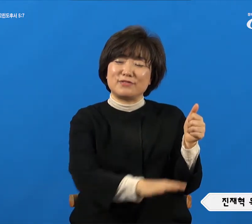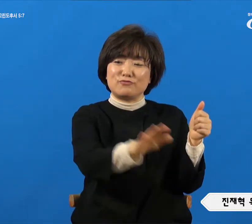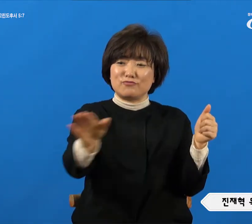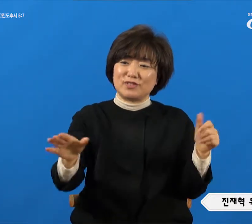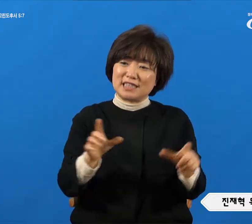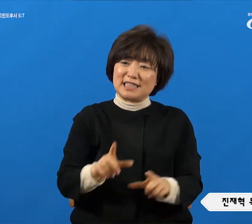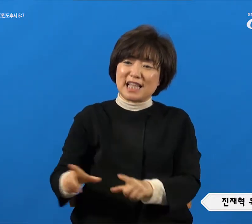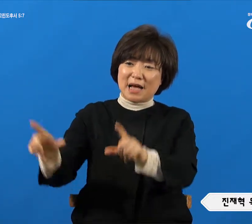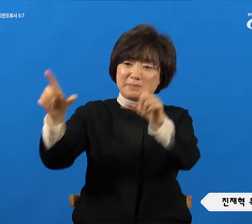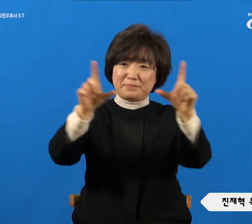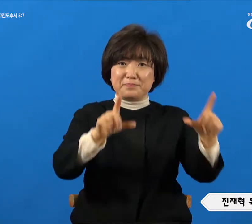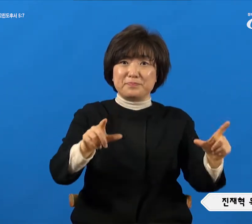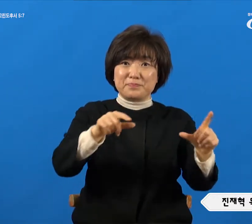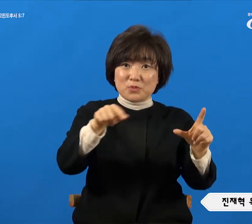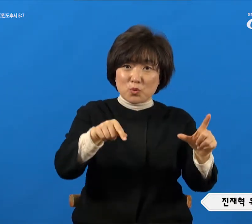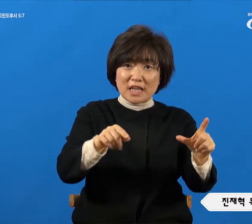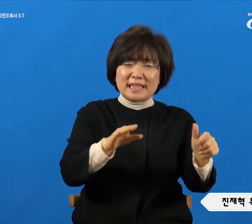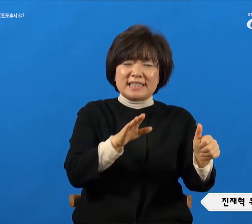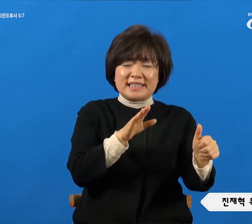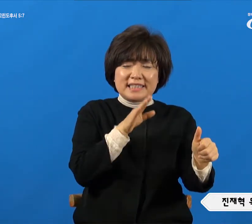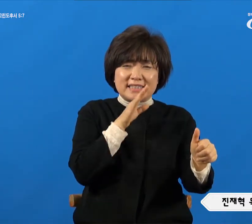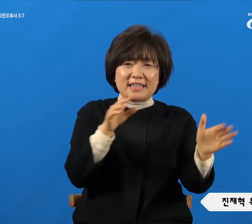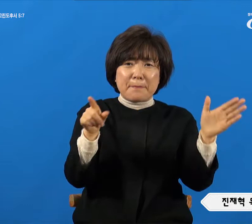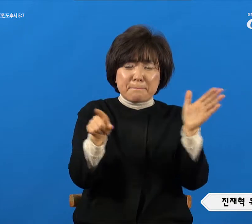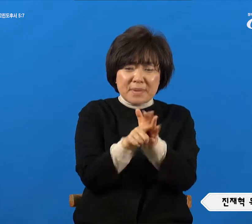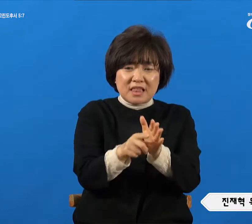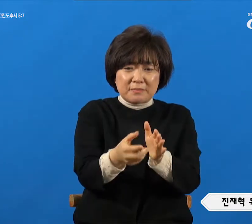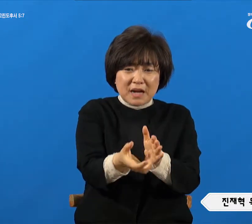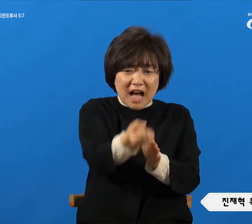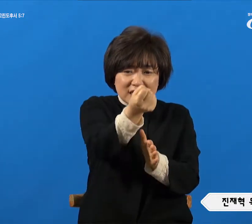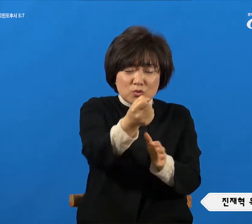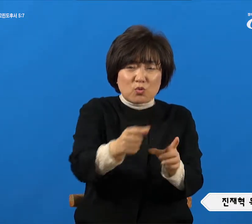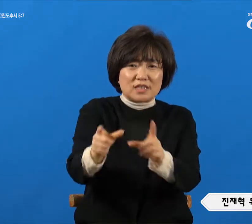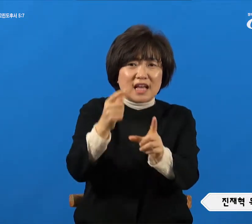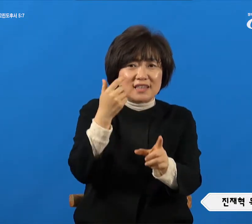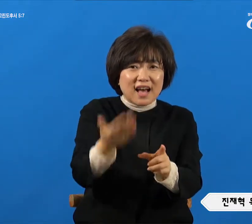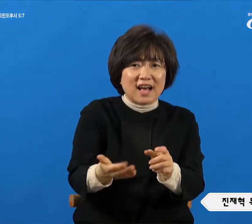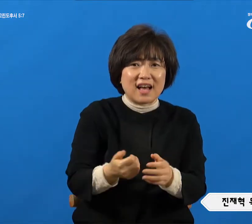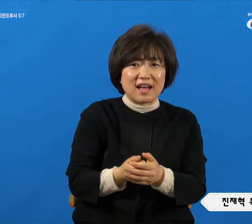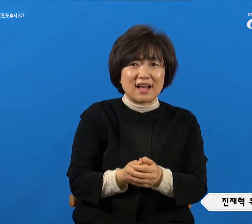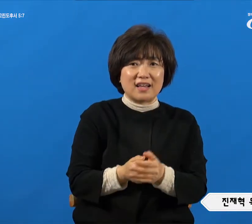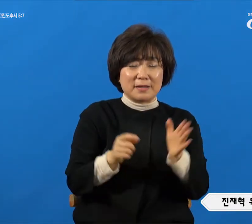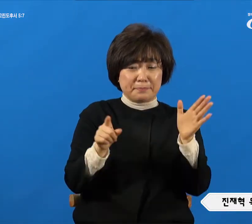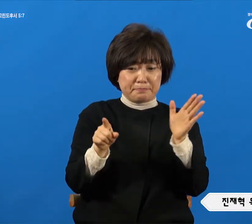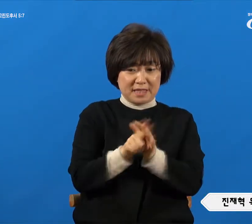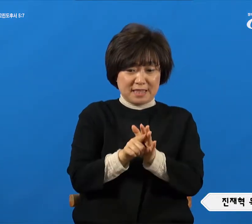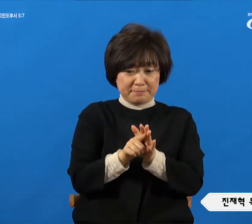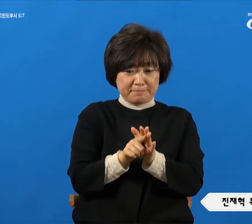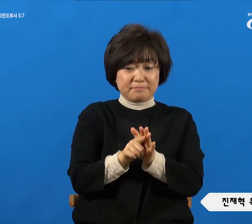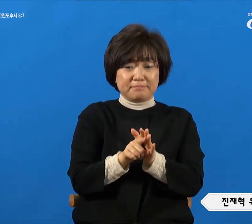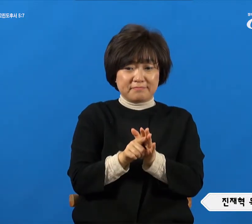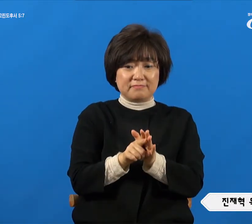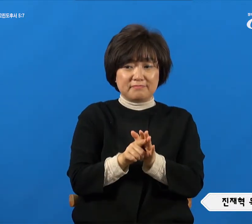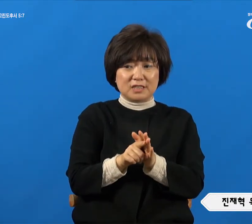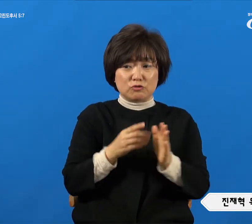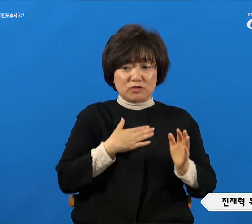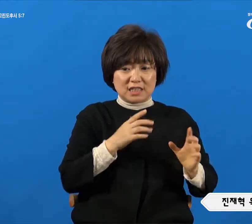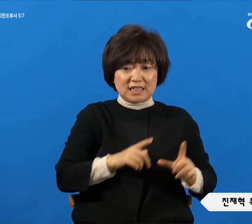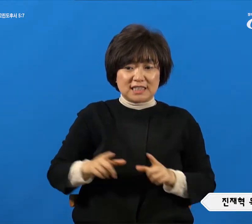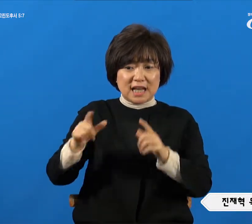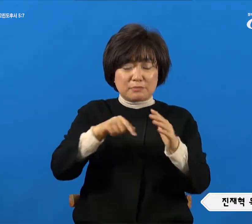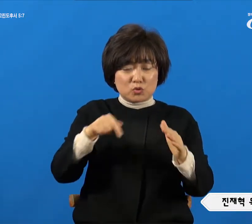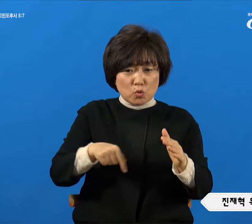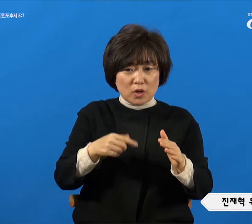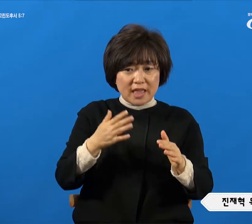삶의 현장에서 과연 정말 믿음으로 살고 있는가? 믿음이 우리 삶 가운데